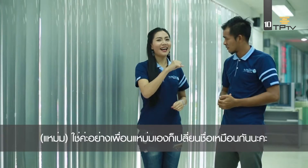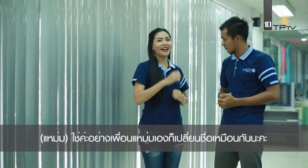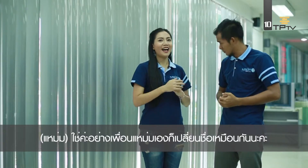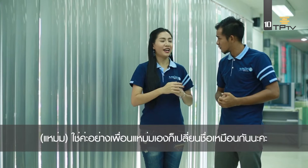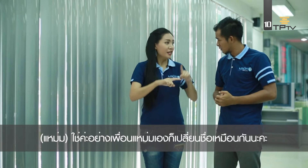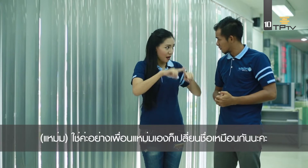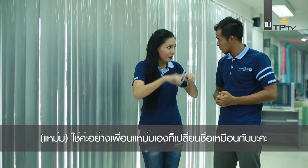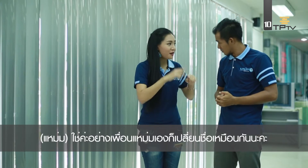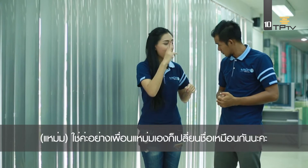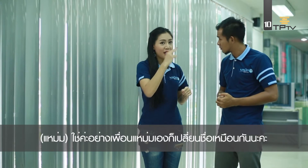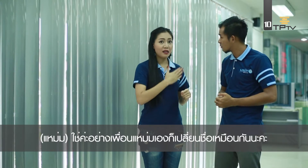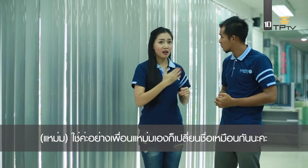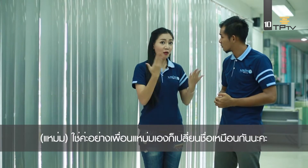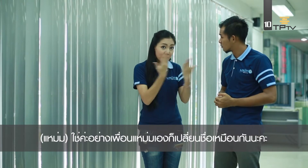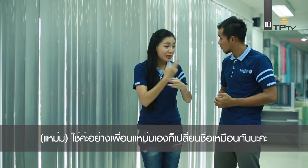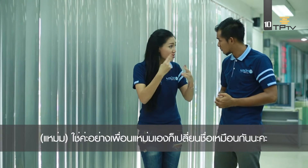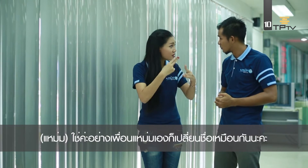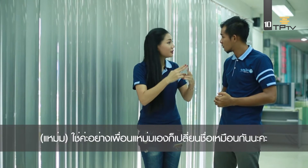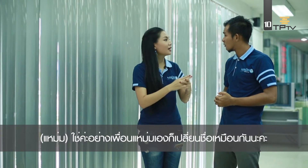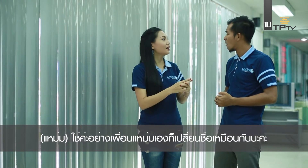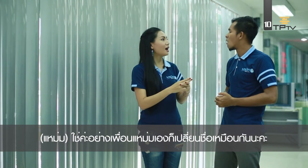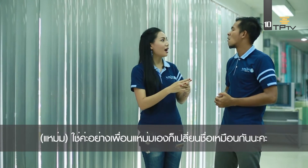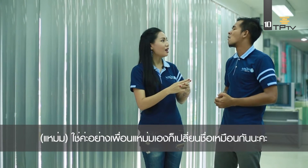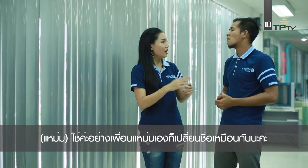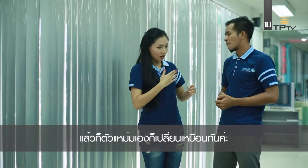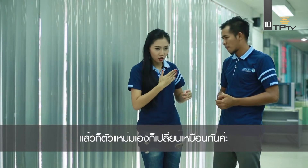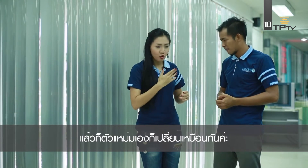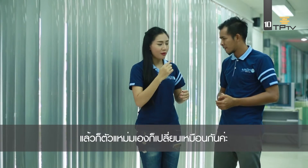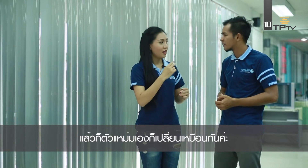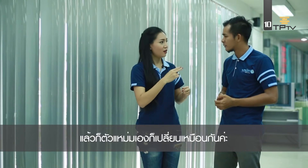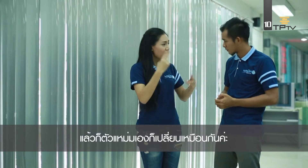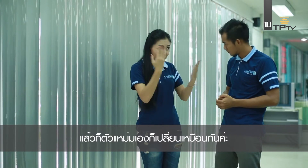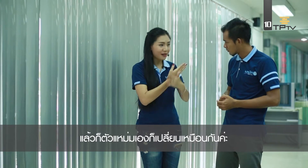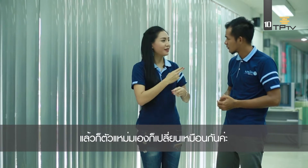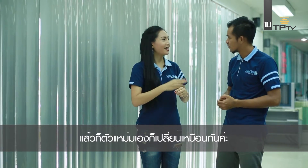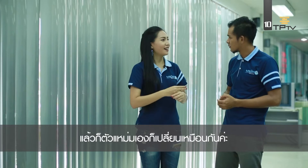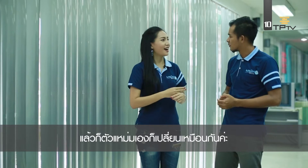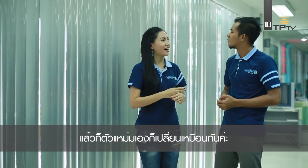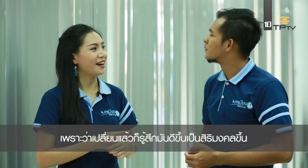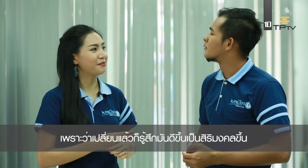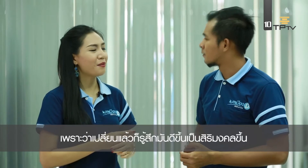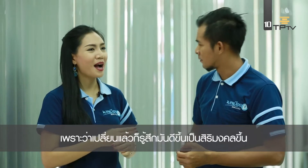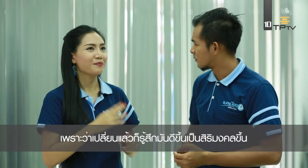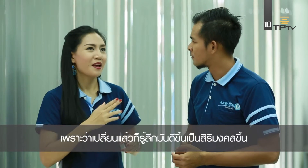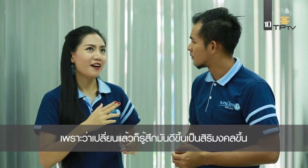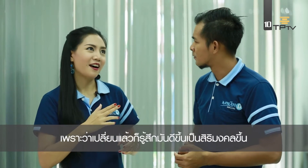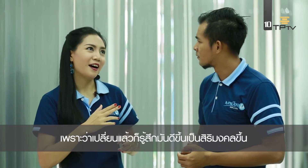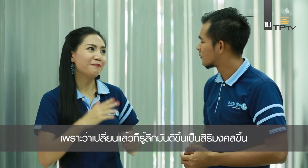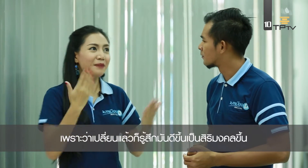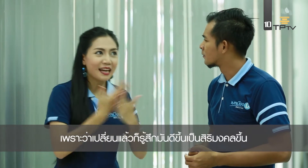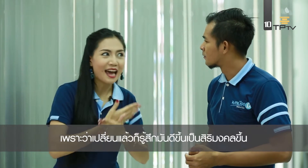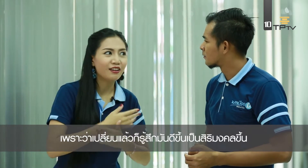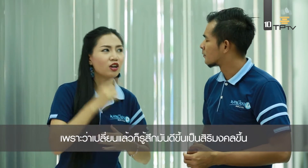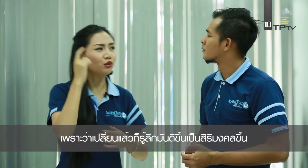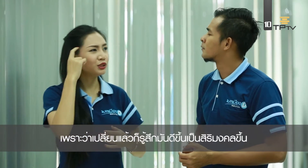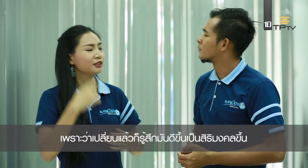ใช่ค่ะอย่างเพื่อนแหม่มเองเนี่ยก็เปลี่ยนชื่อเหมือนกันนะคะแล้วก็ตัวแหม่มเองก็เปลี่ยนเหมือนกันค่ะเพราะว่าเป